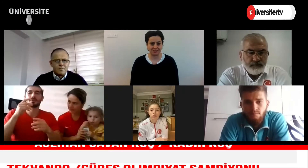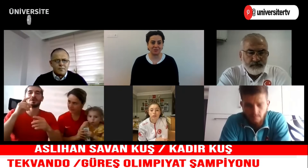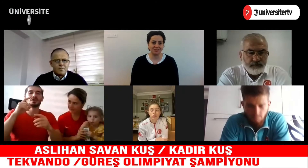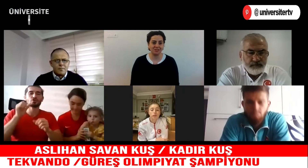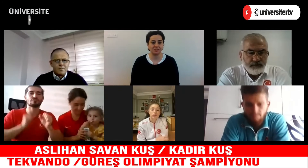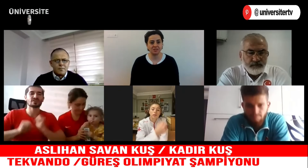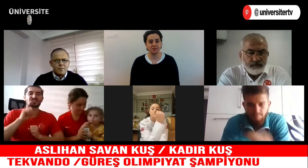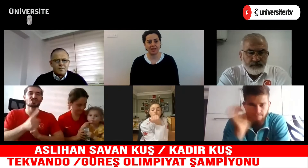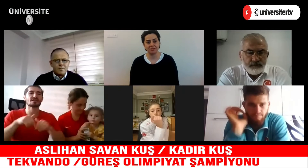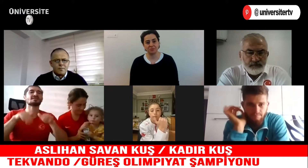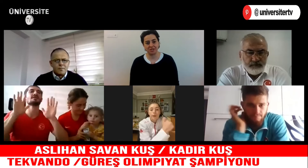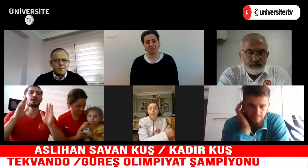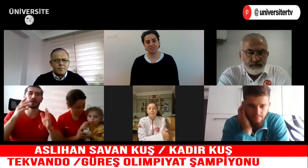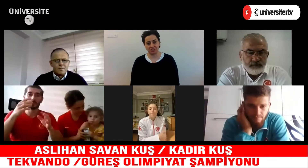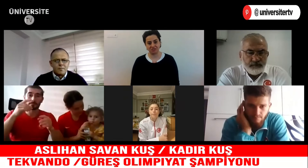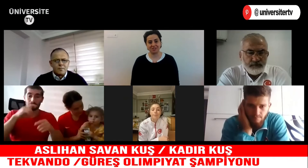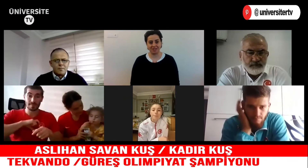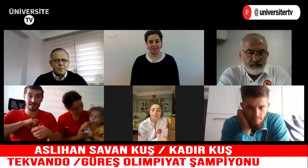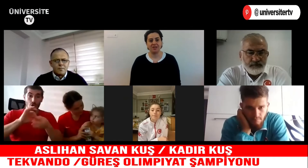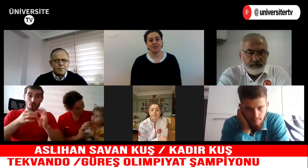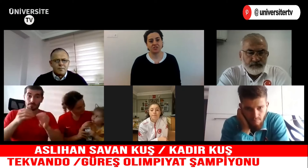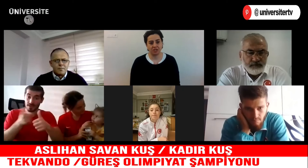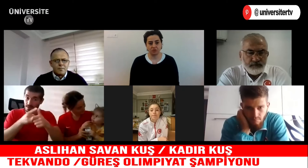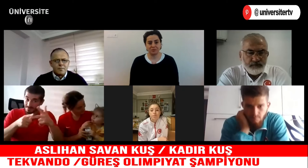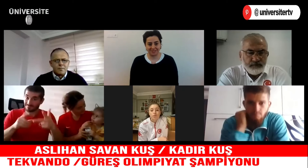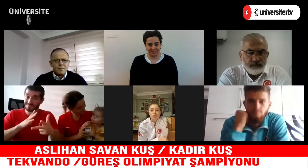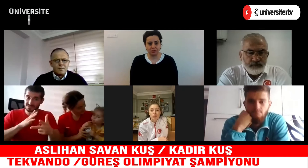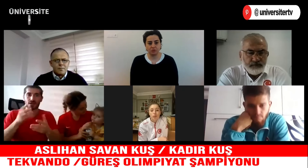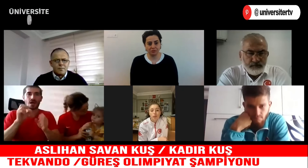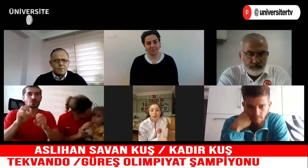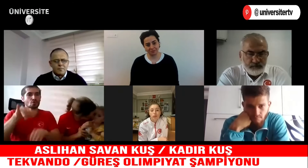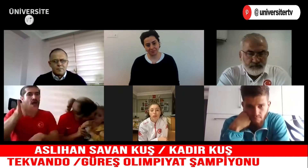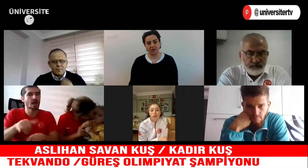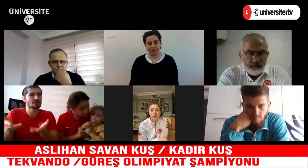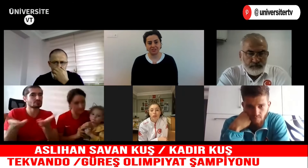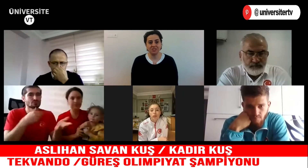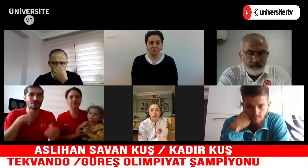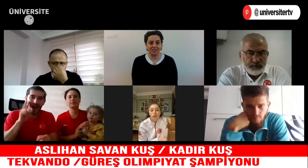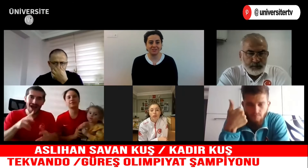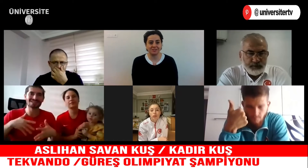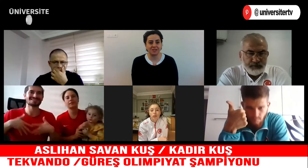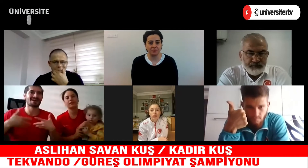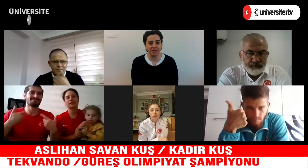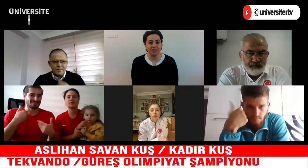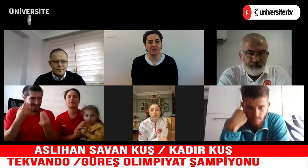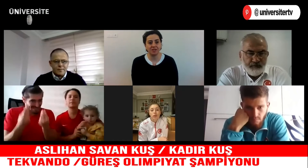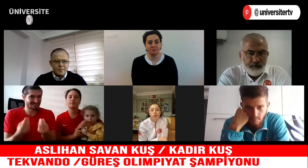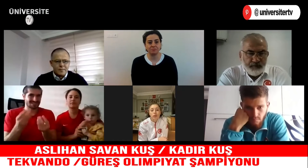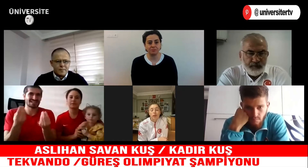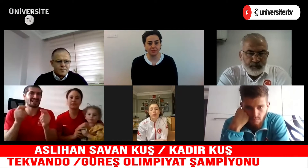üniversiteye gitmesi ya da kendi branşları içinde şart olması gerekiyordu. Sanırım daha farklıydı. Şimdi yeni